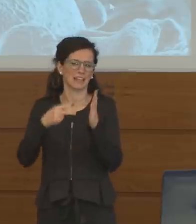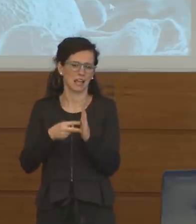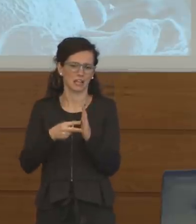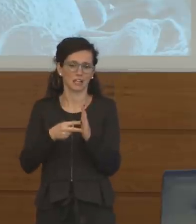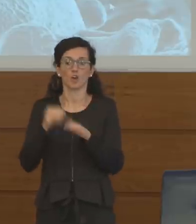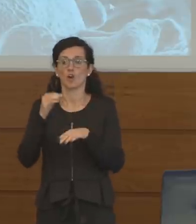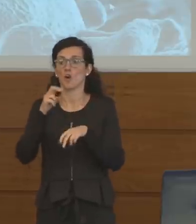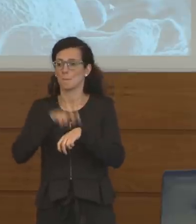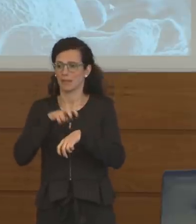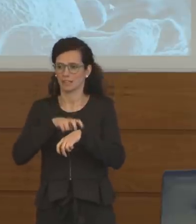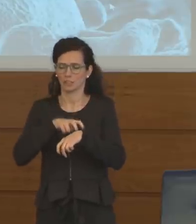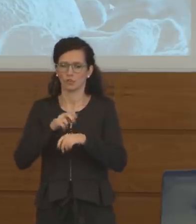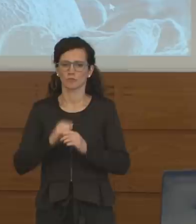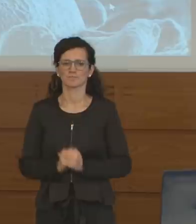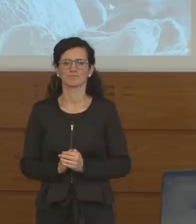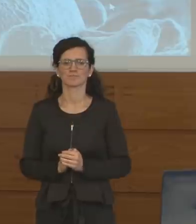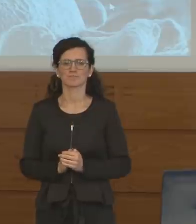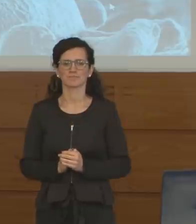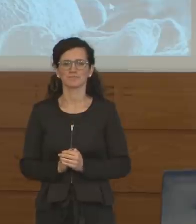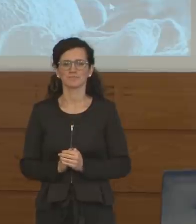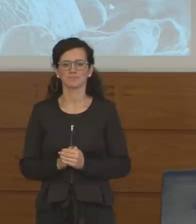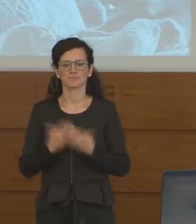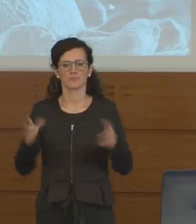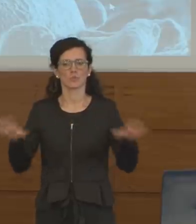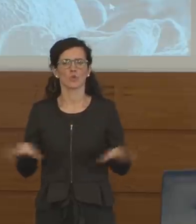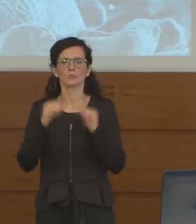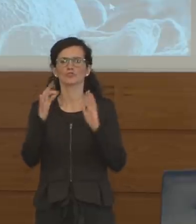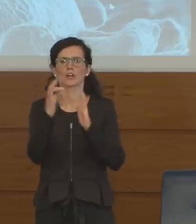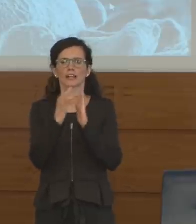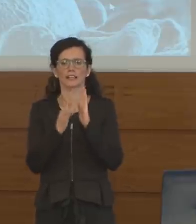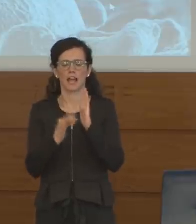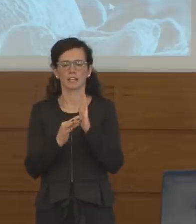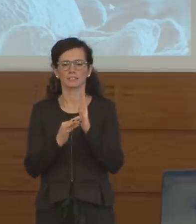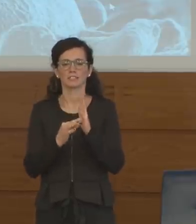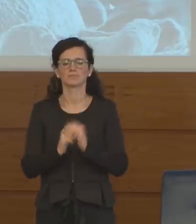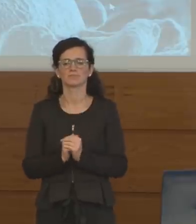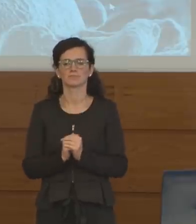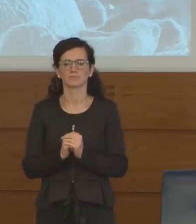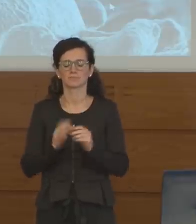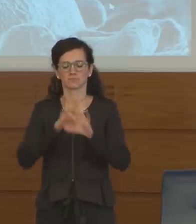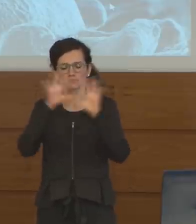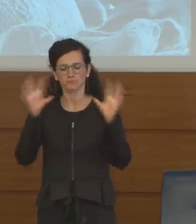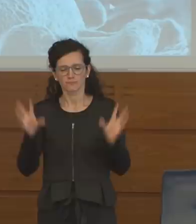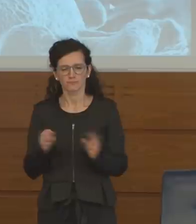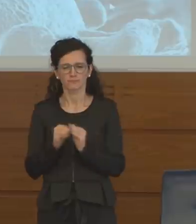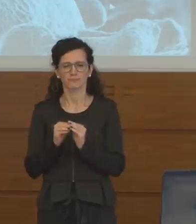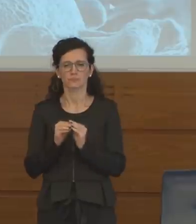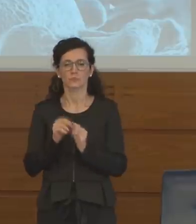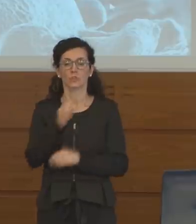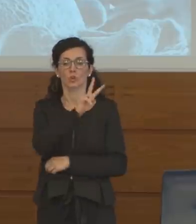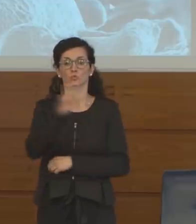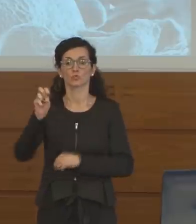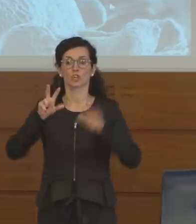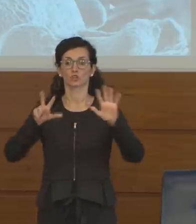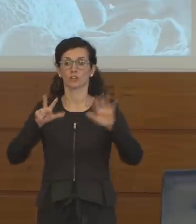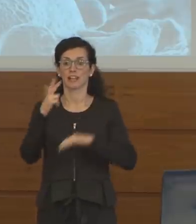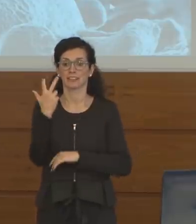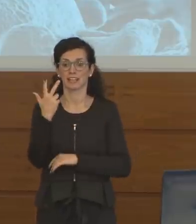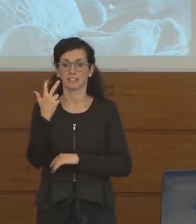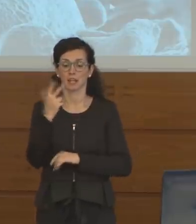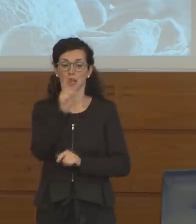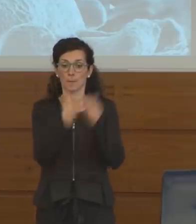e medico. Intanto partiamo dai dati. Complessivamente registriamo 283